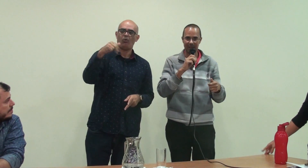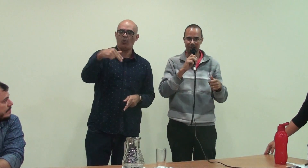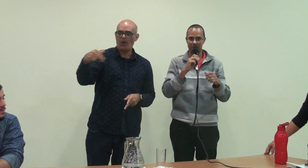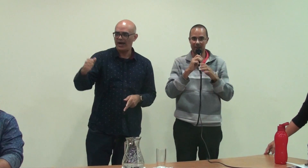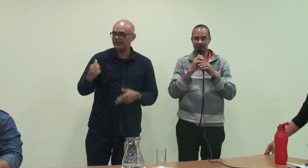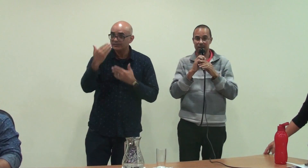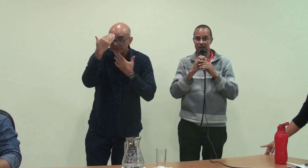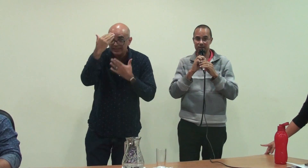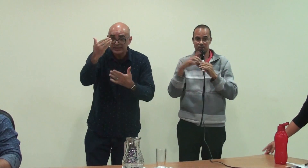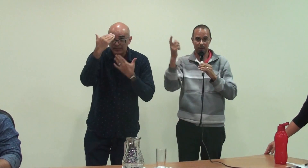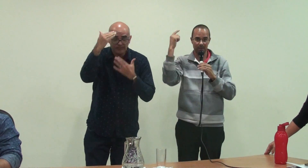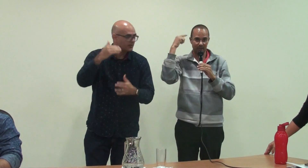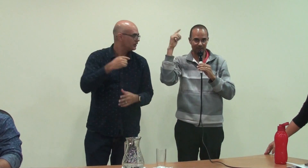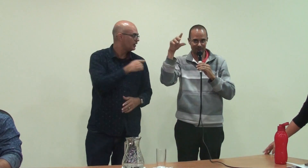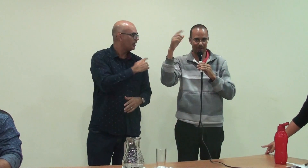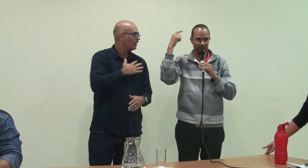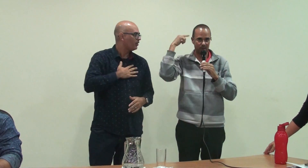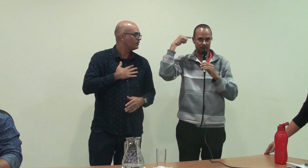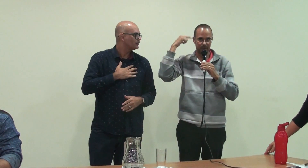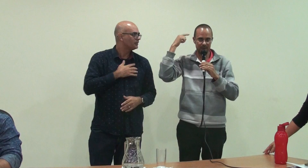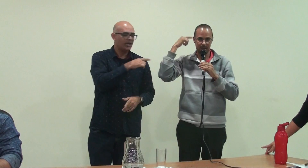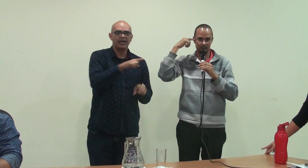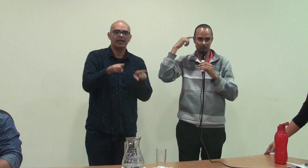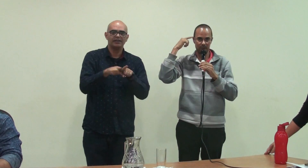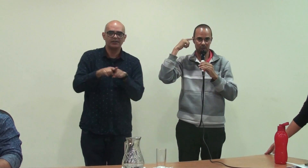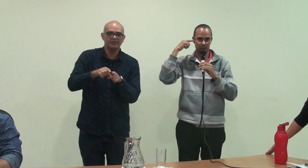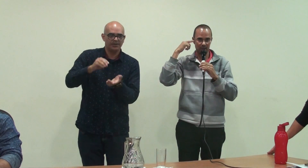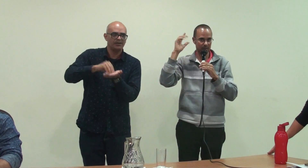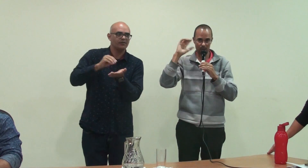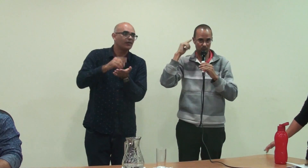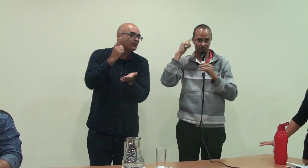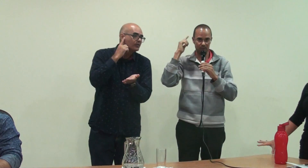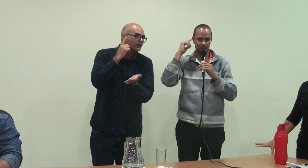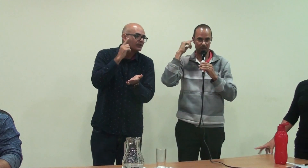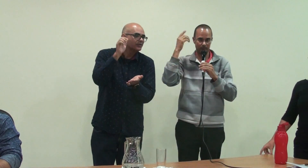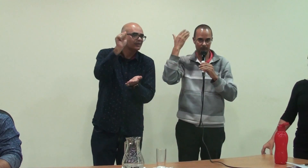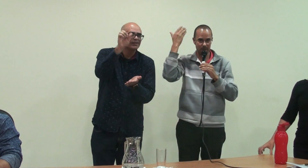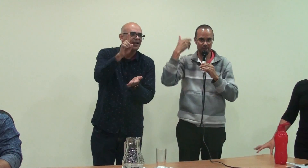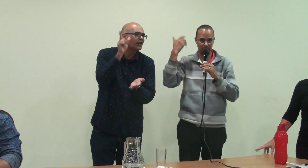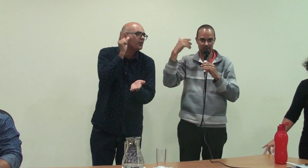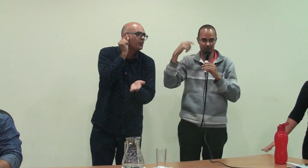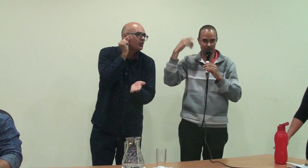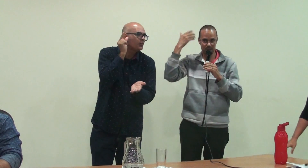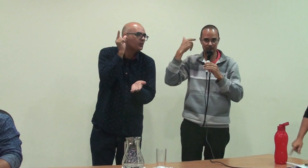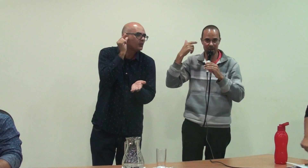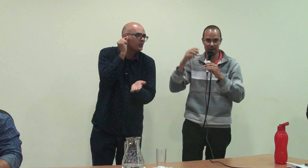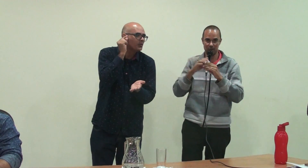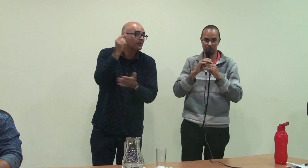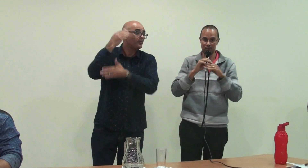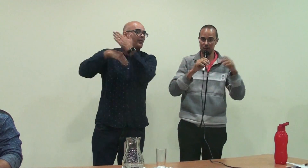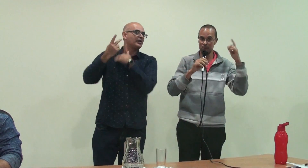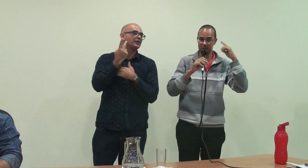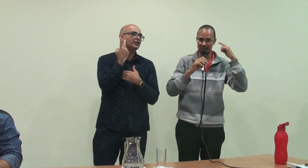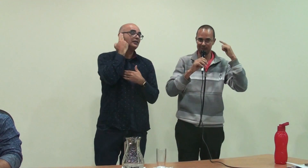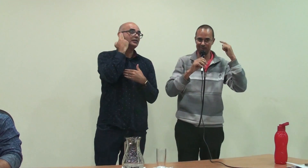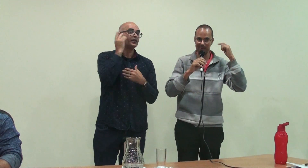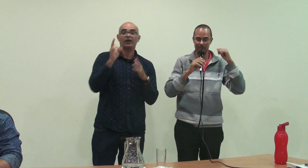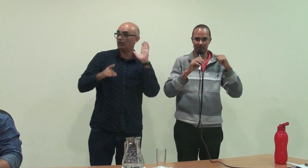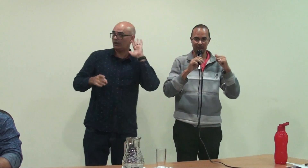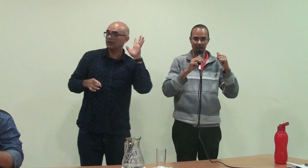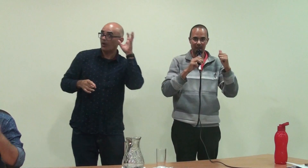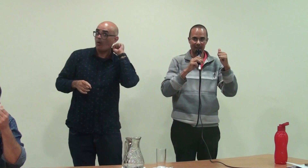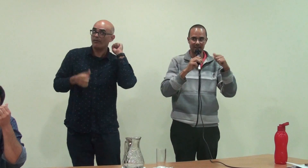Luana, obrigado Luana. Desculpa que eu também tenho uma deficiência no ouvido direito e no osso, eu perdi no procedimento, eu perdi, então sou só do